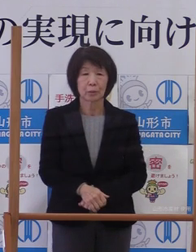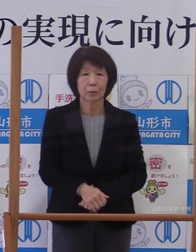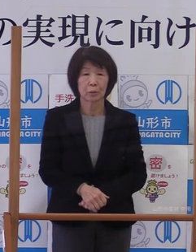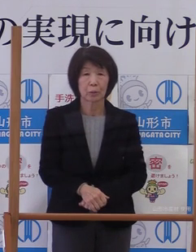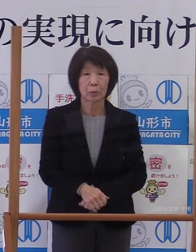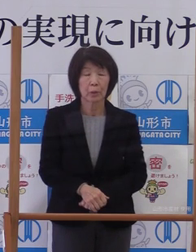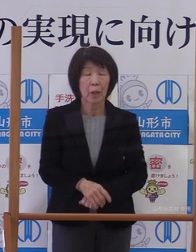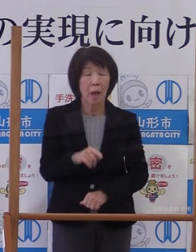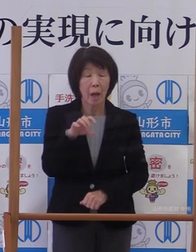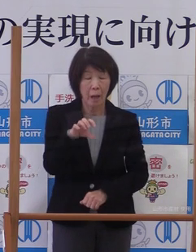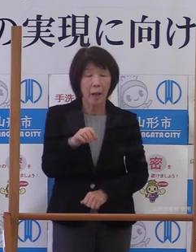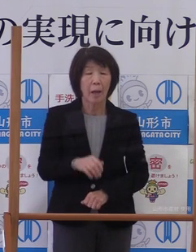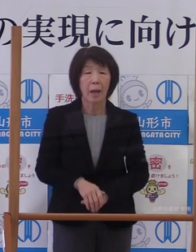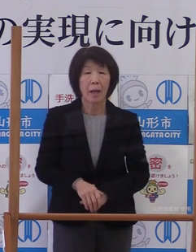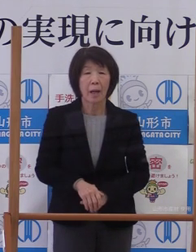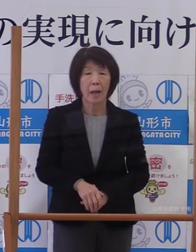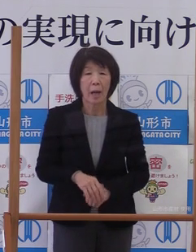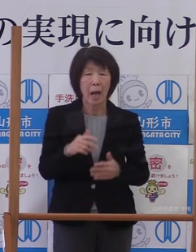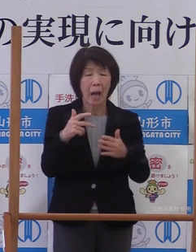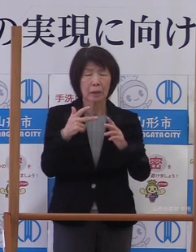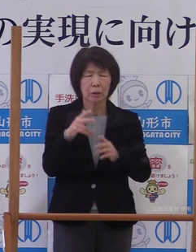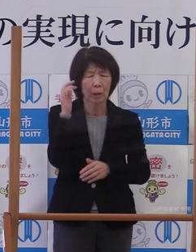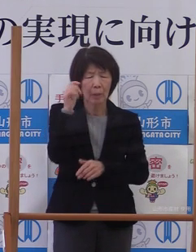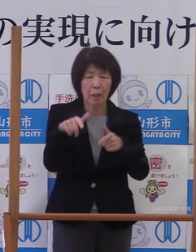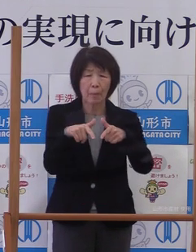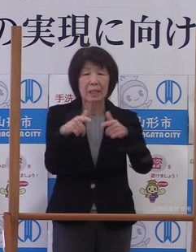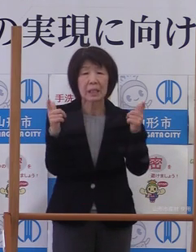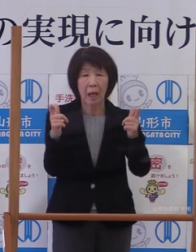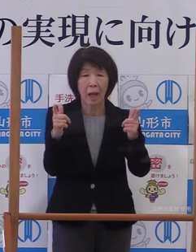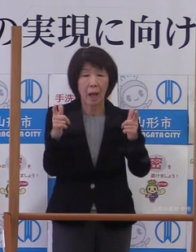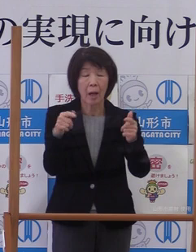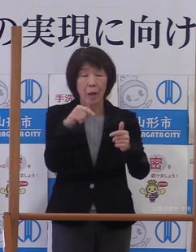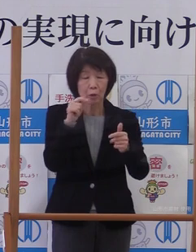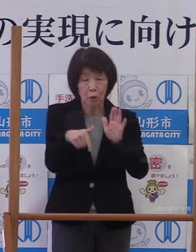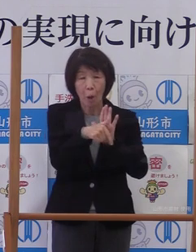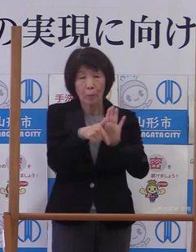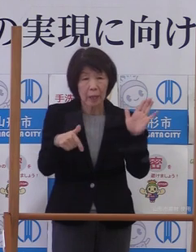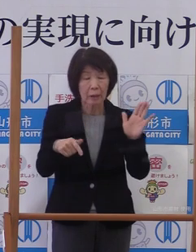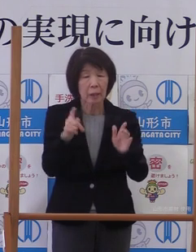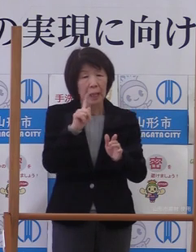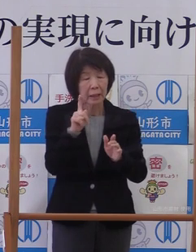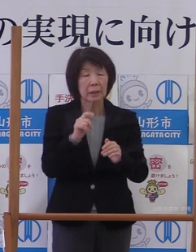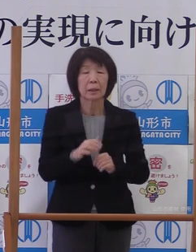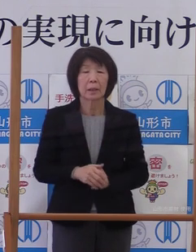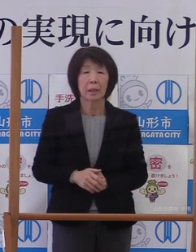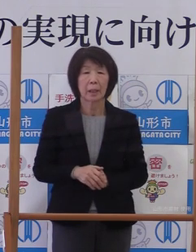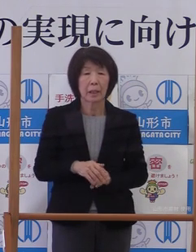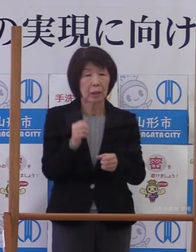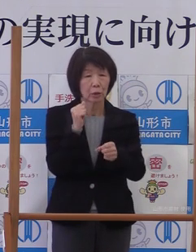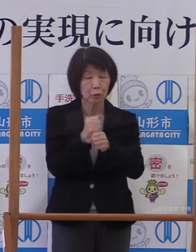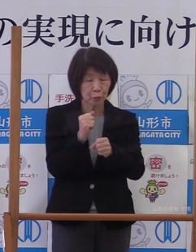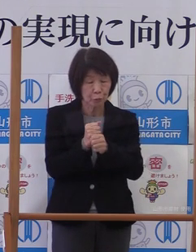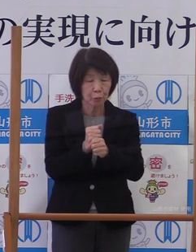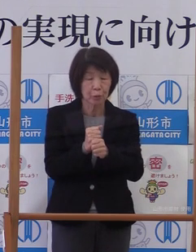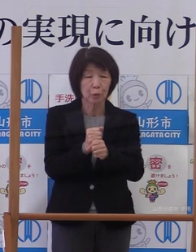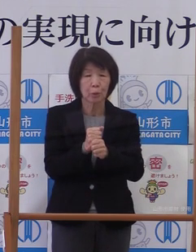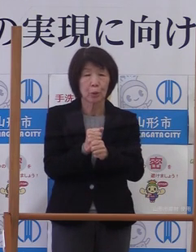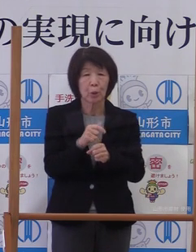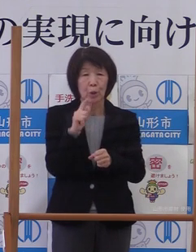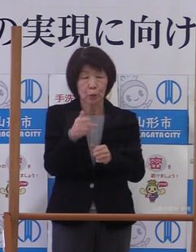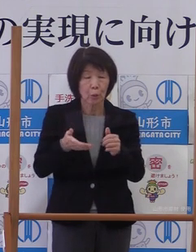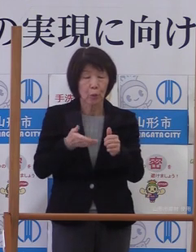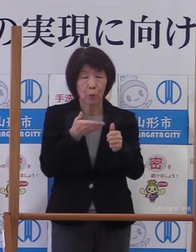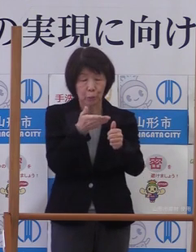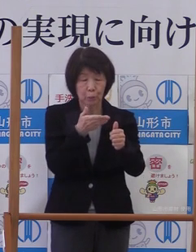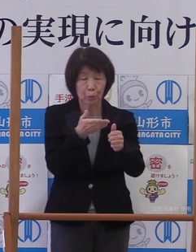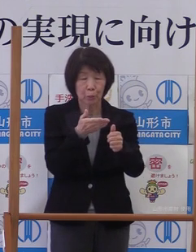林業の振興では、市産材のブランド化に向け、木材利用に関する普及啓発や木育事業を推